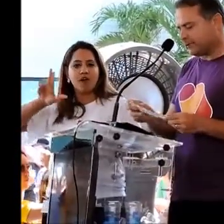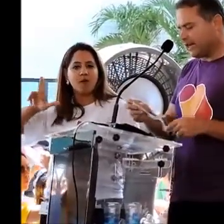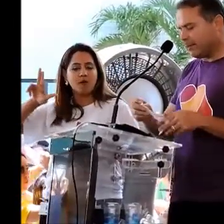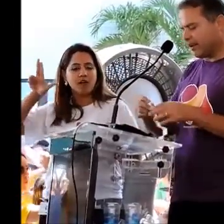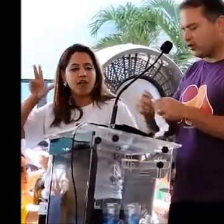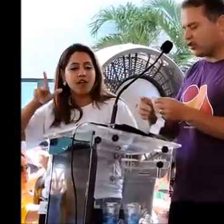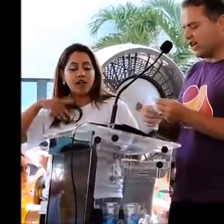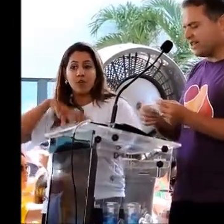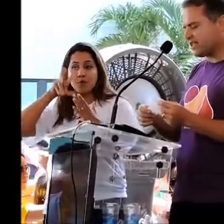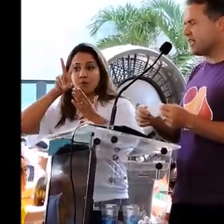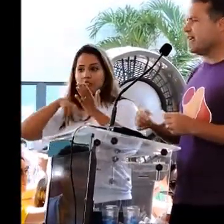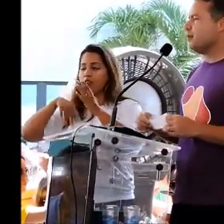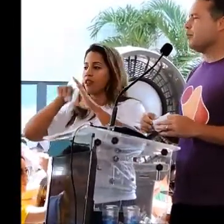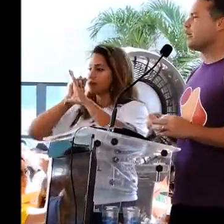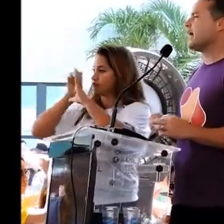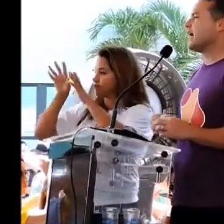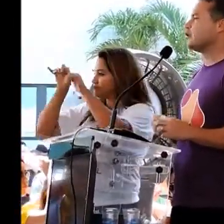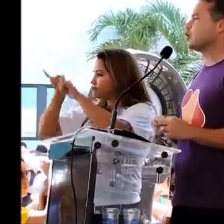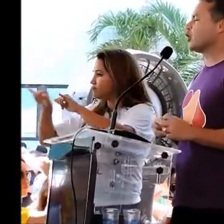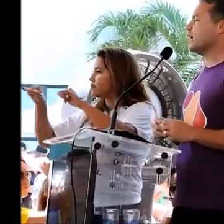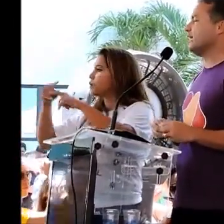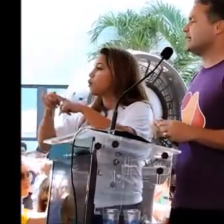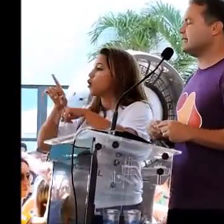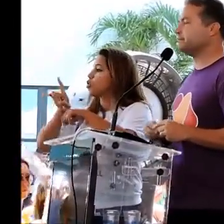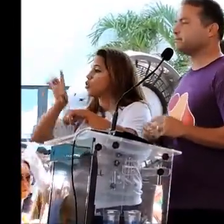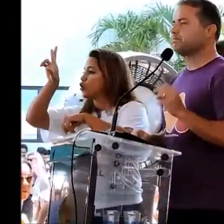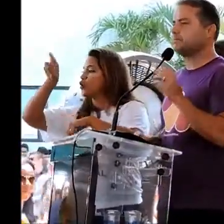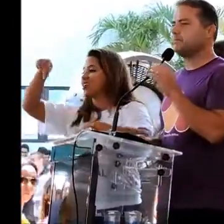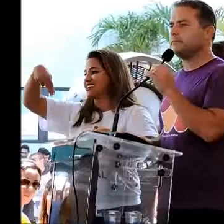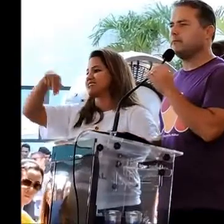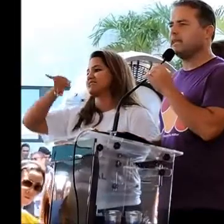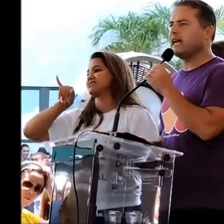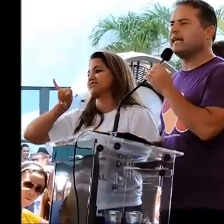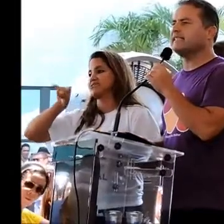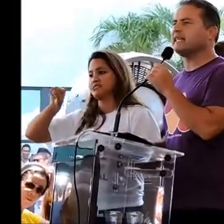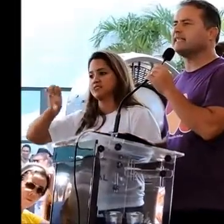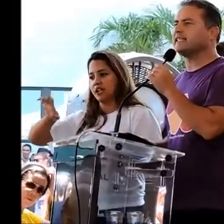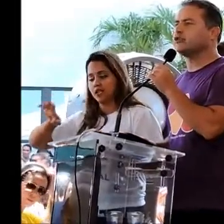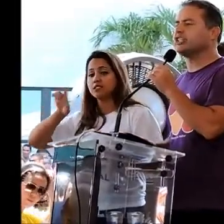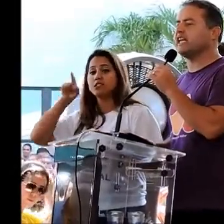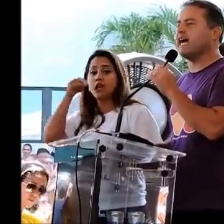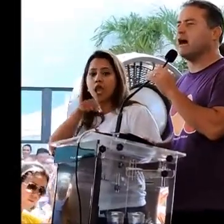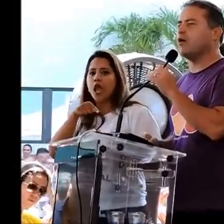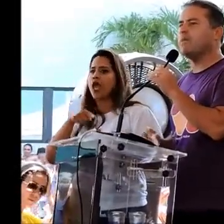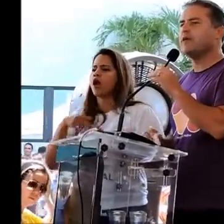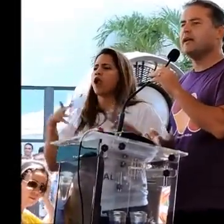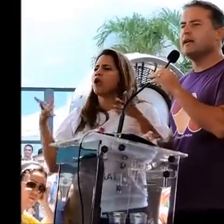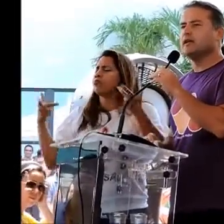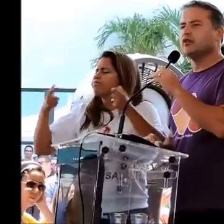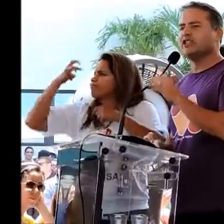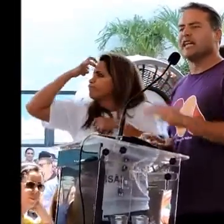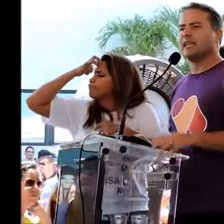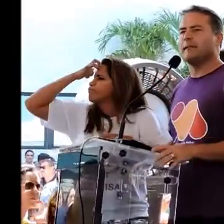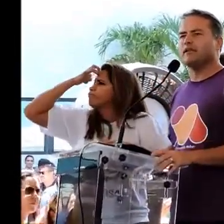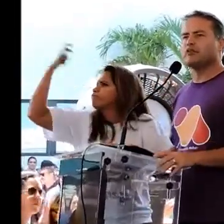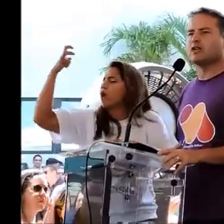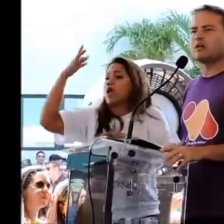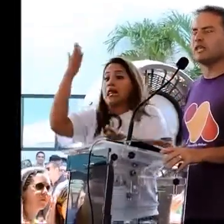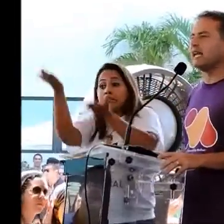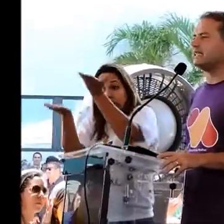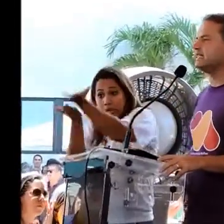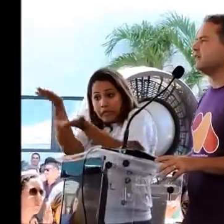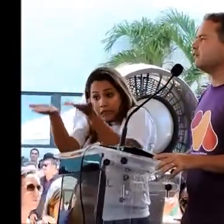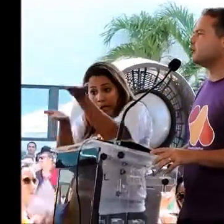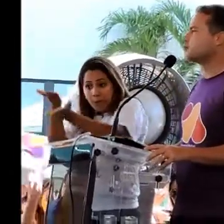queria ler para vocês, porque a doutora Nise, além de ter sido genial nos